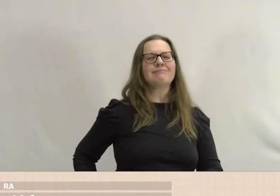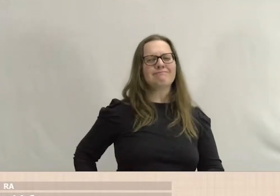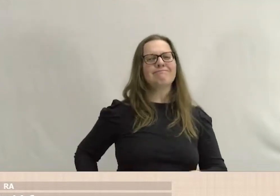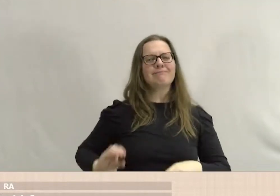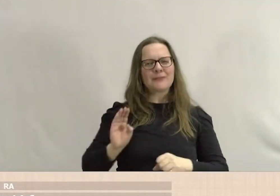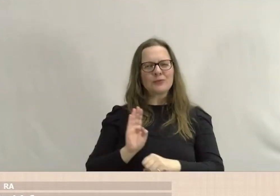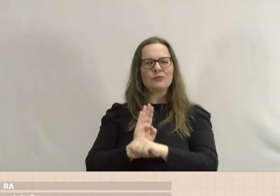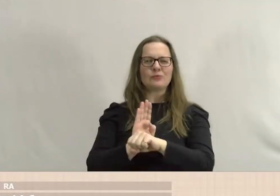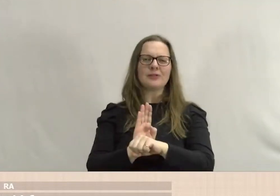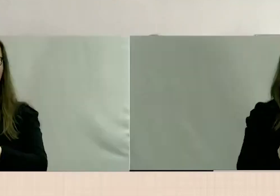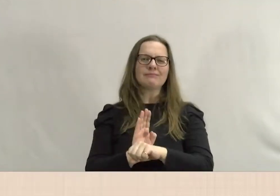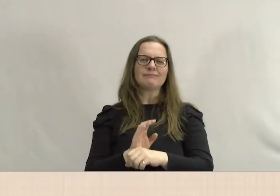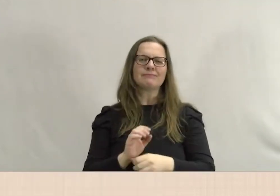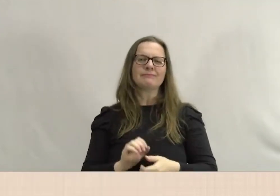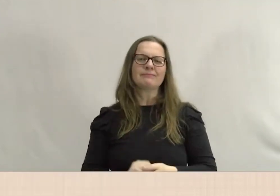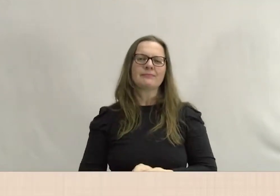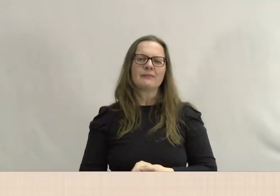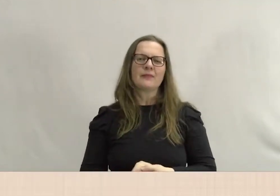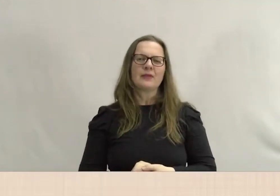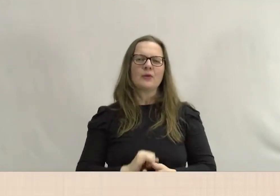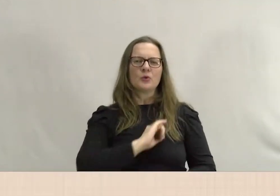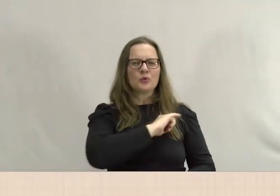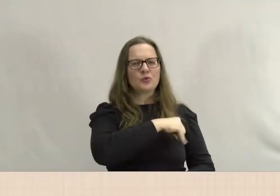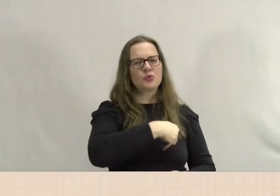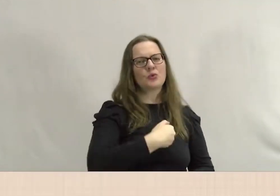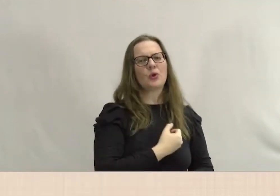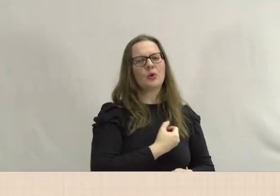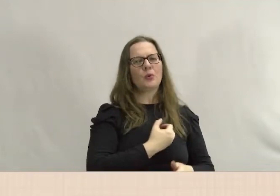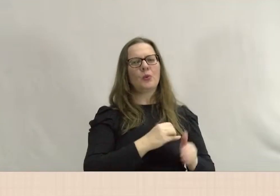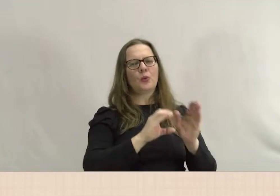João 18, 38.